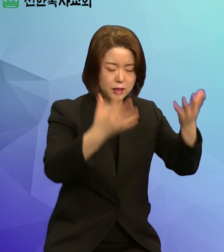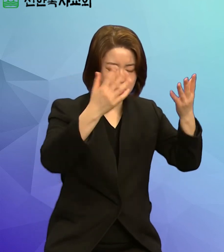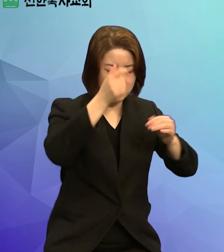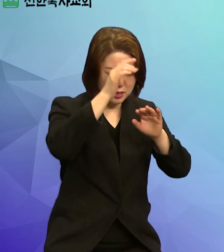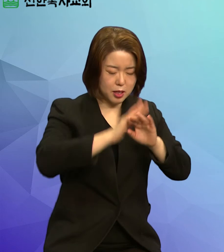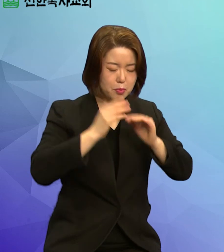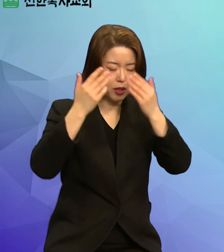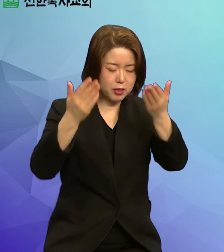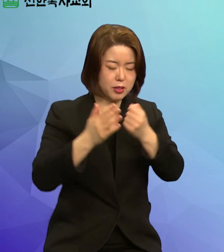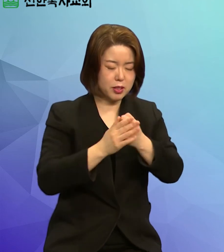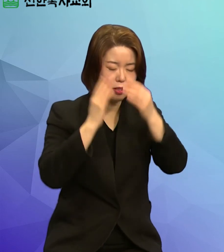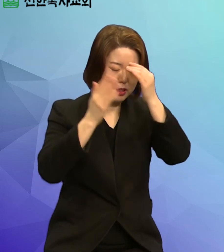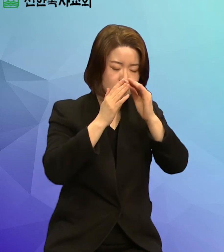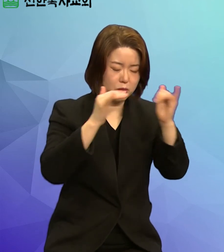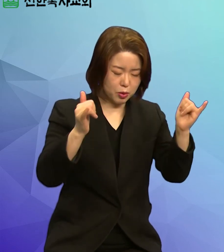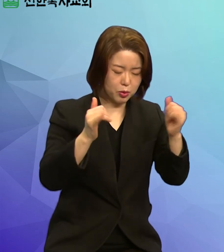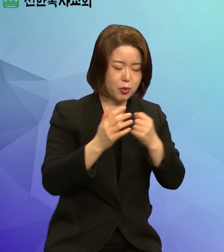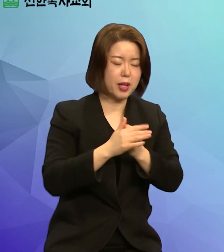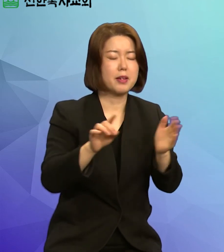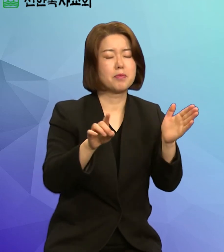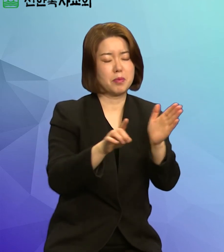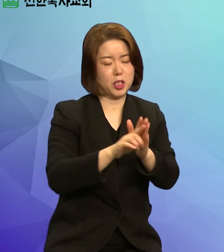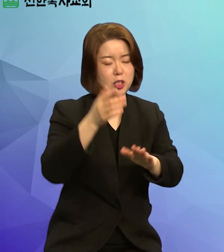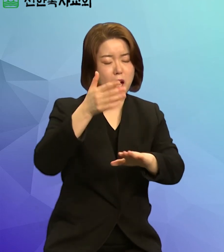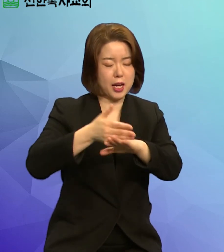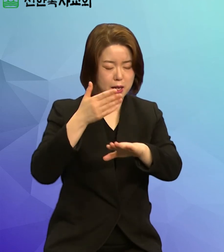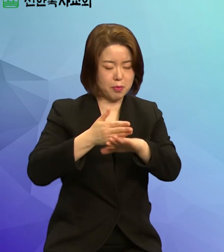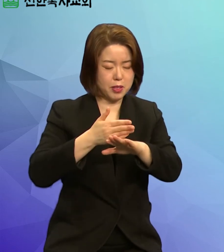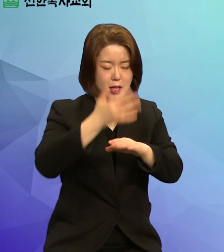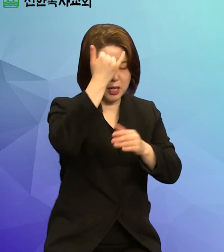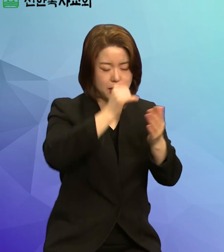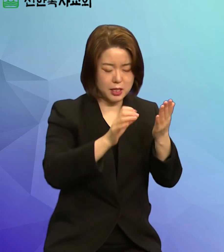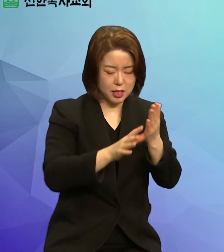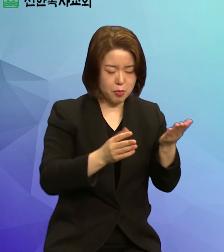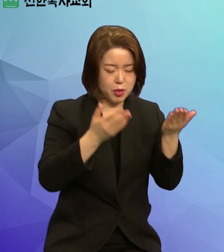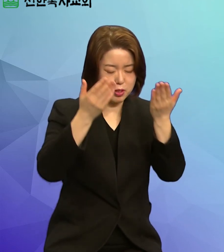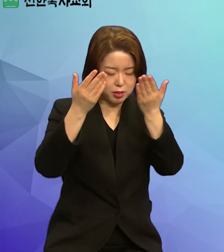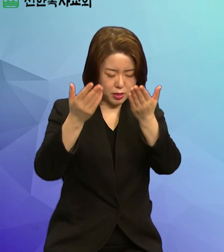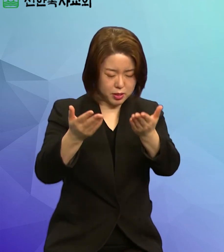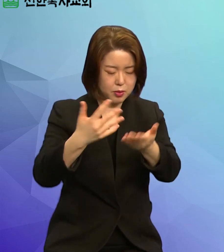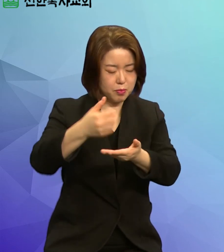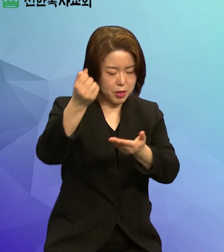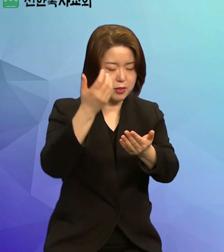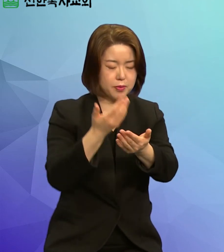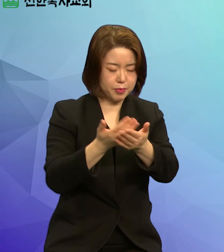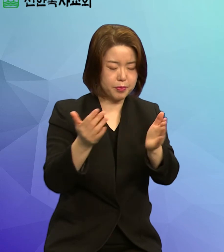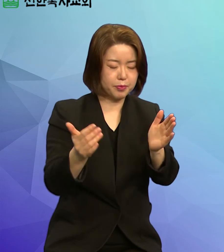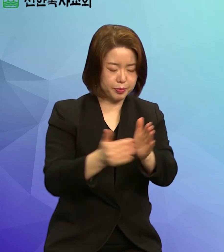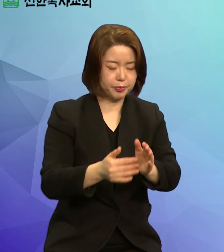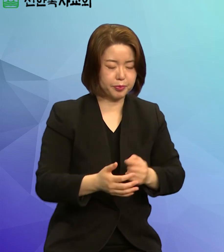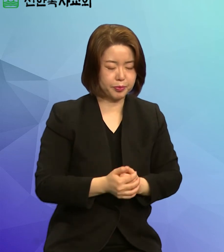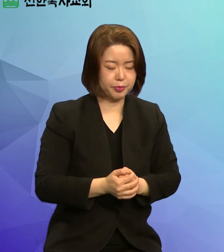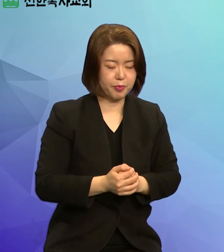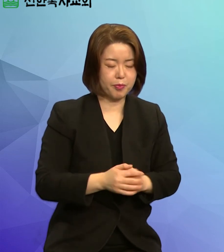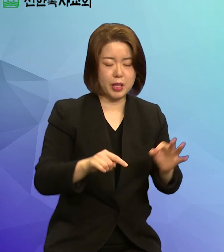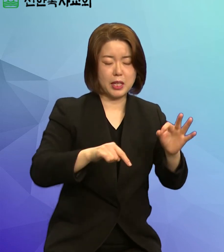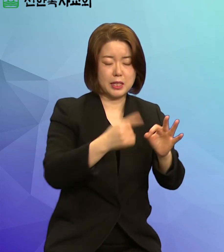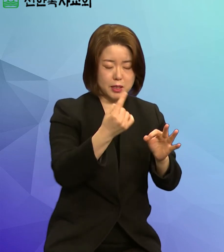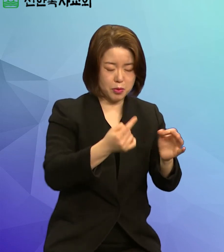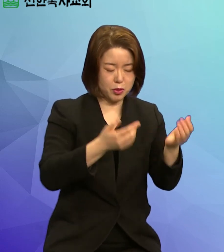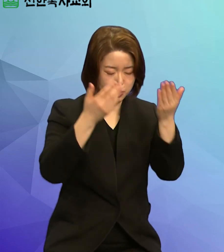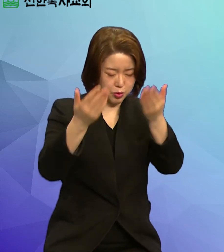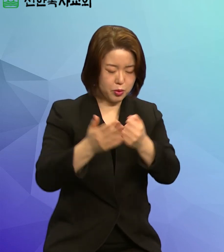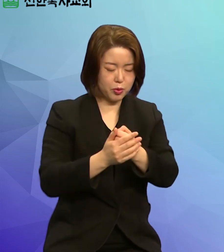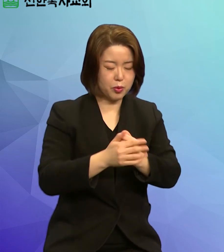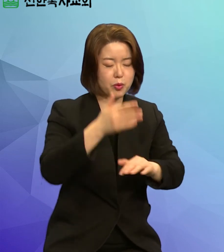드리는 성도들의 믿음과 감사의 예물을 주님이 받으셨습니다. 11조를